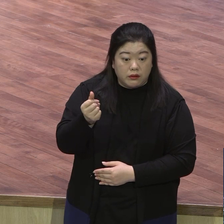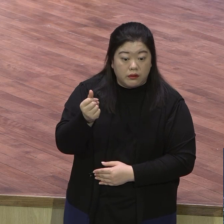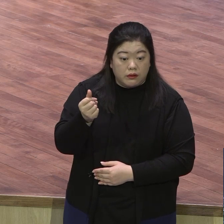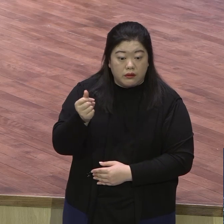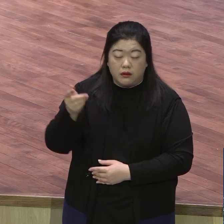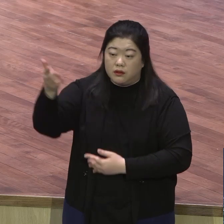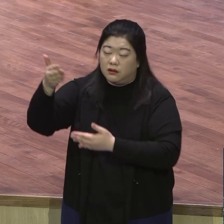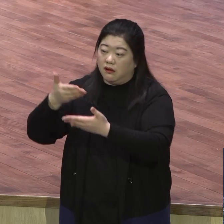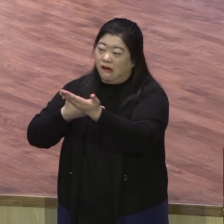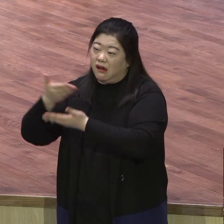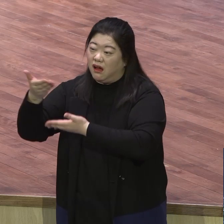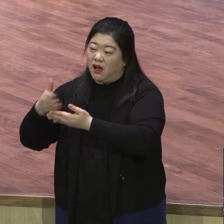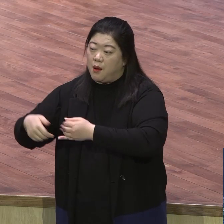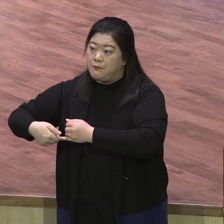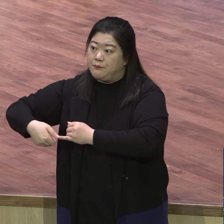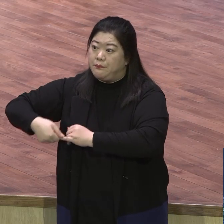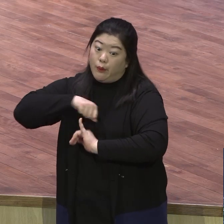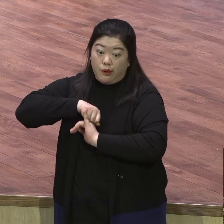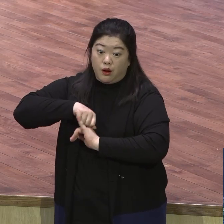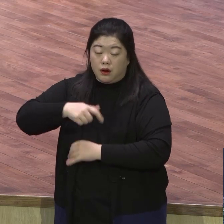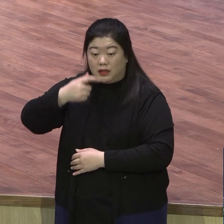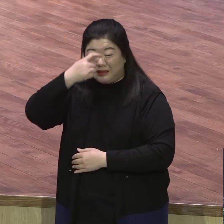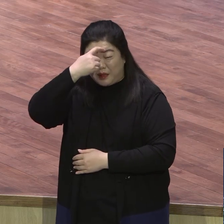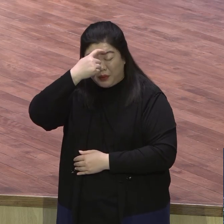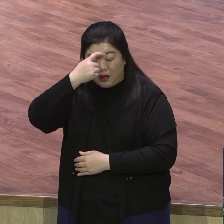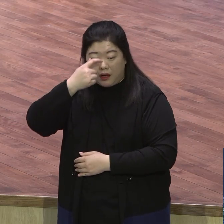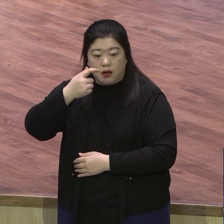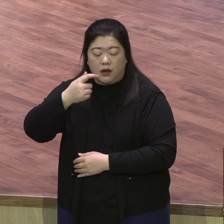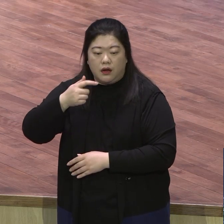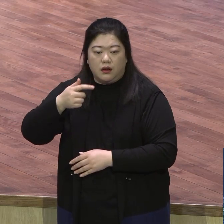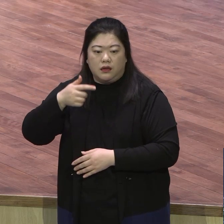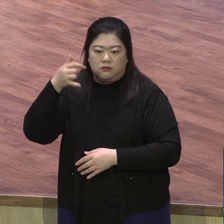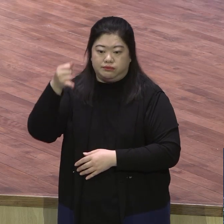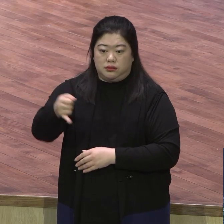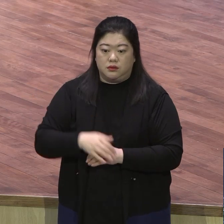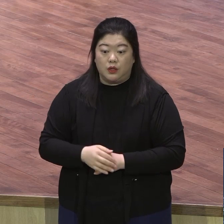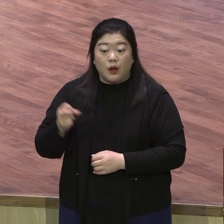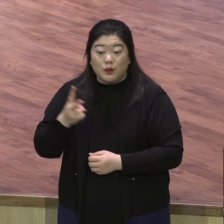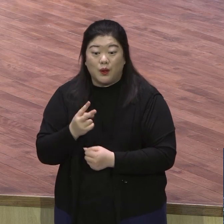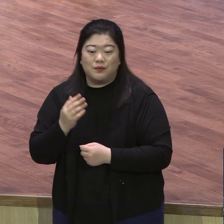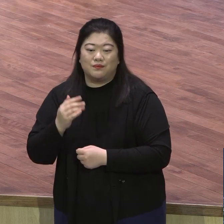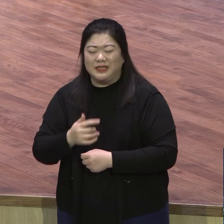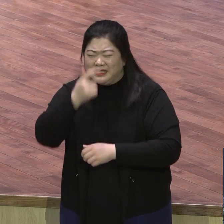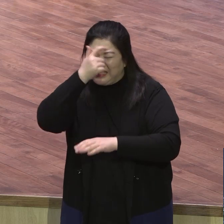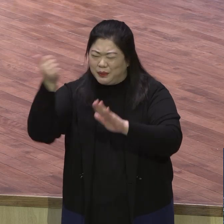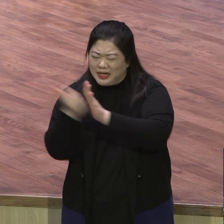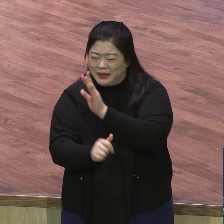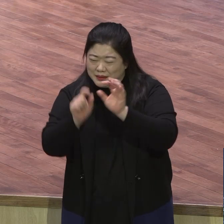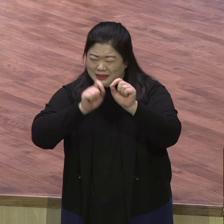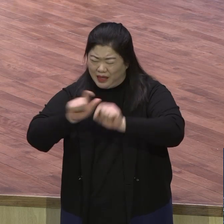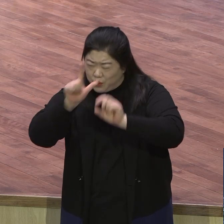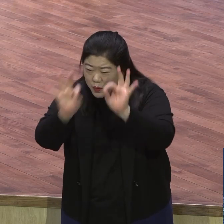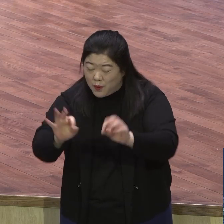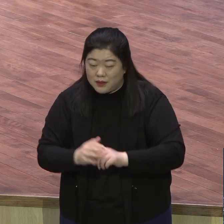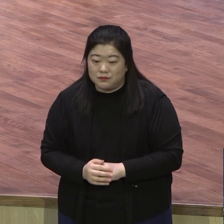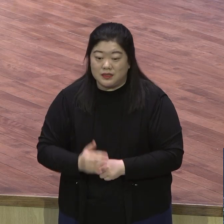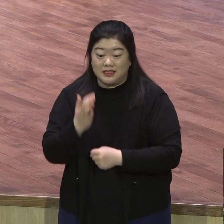하나님은 예배 실패한 사람 특징이 있습니다. 말씀 안 봅니다. 일주일 내내 성경 말씀과 묵상 사문을